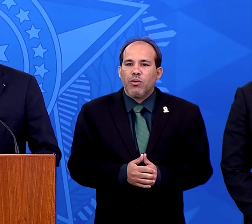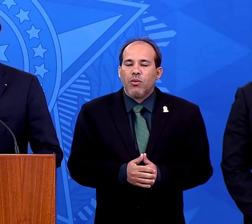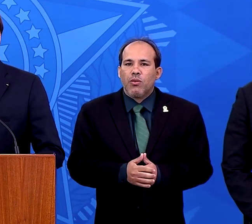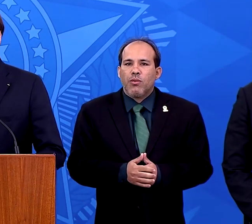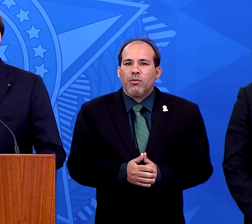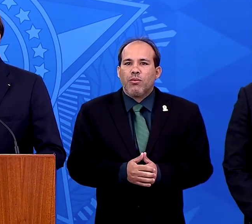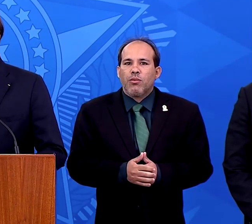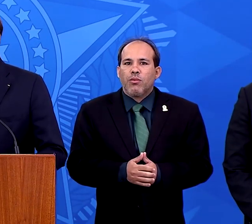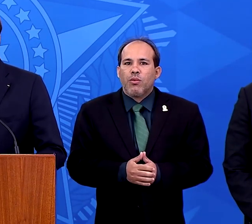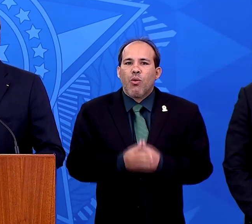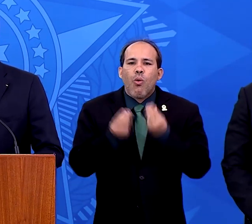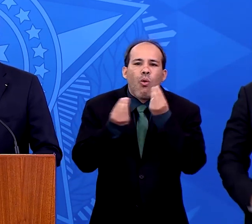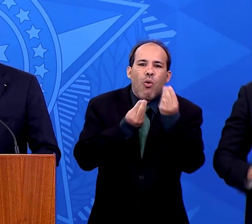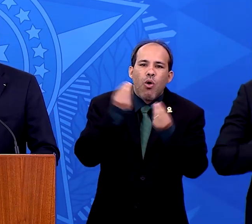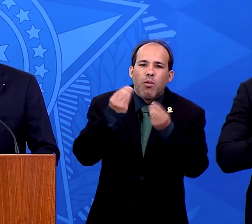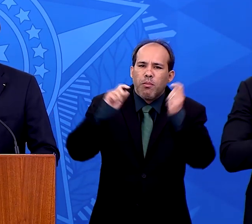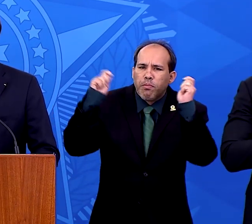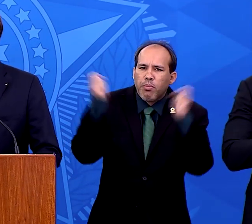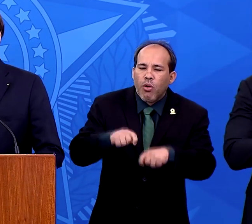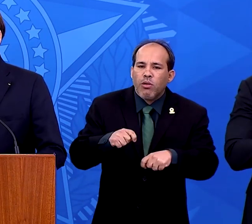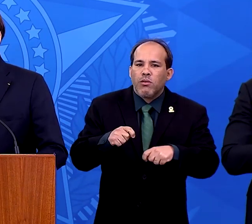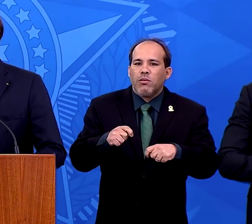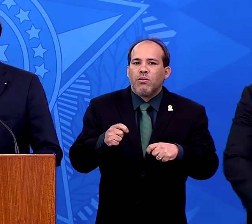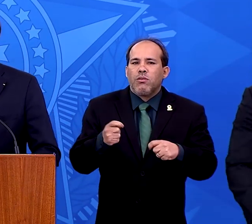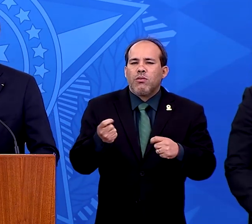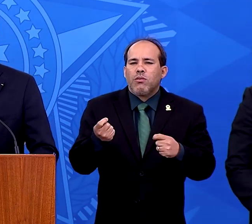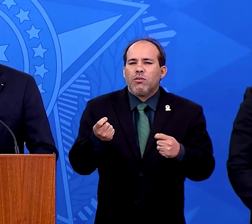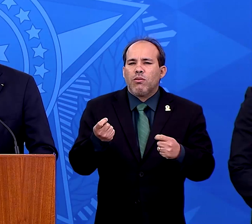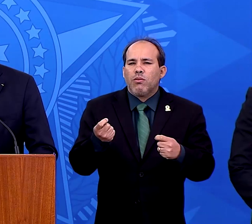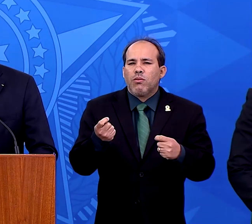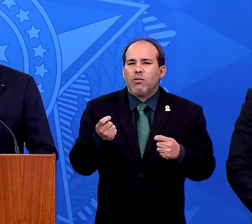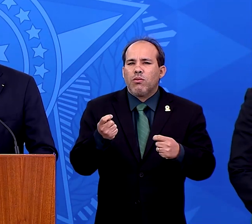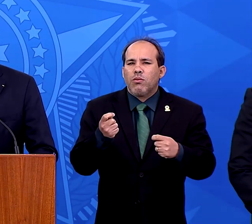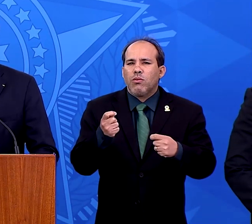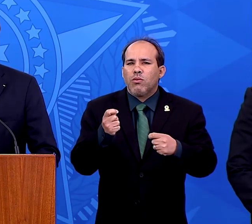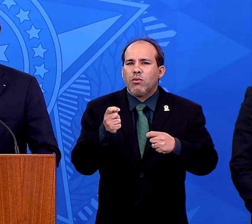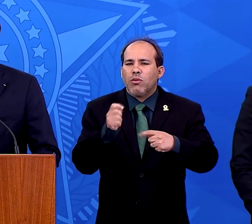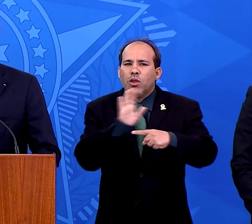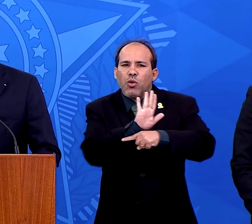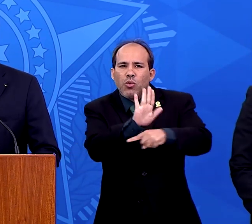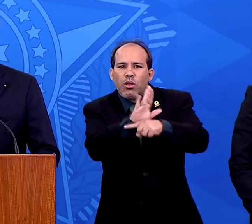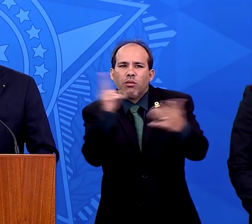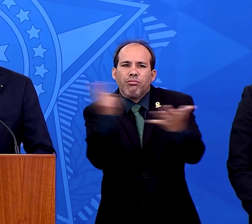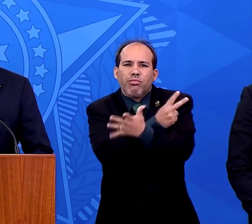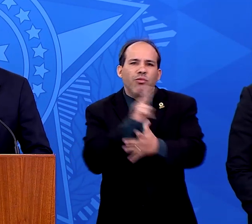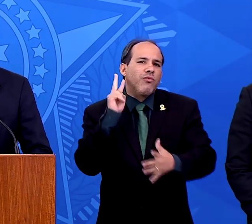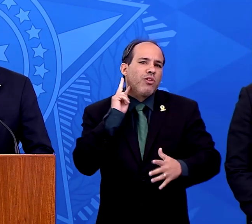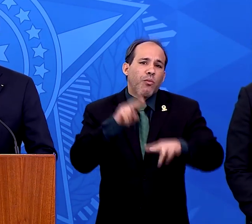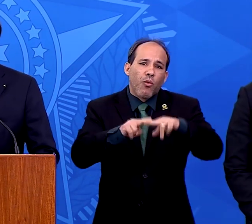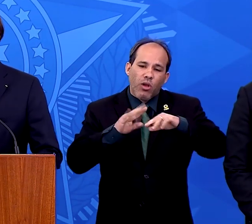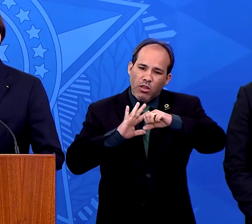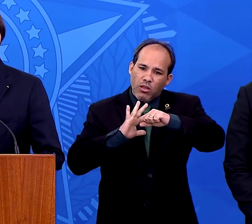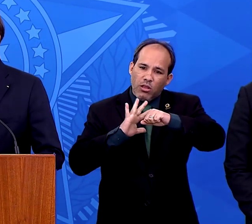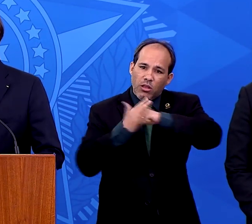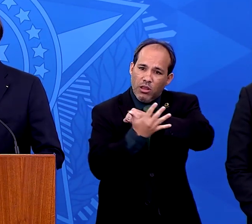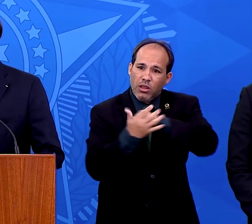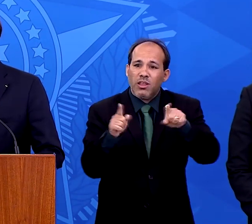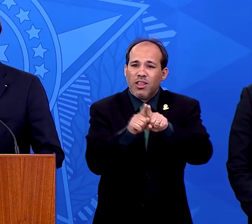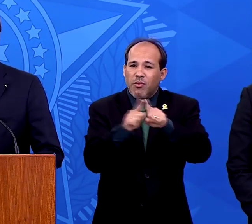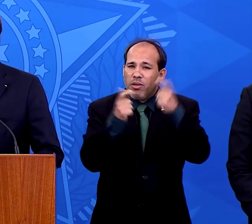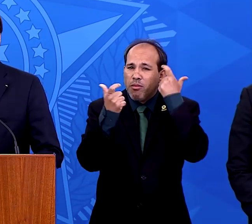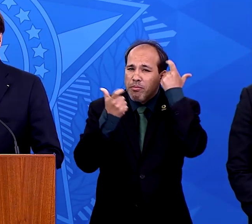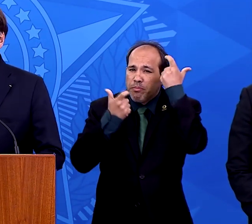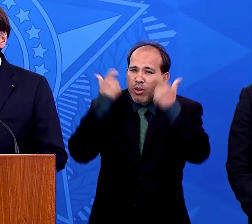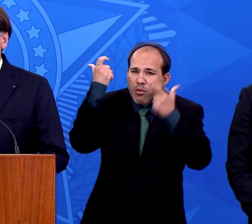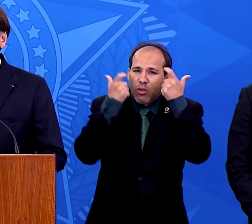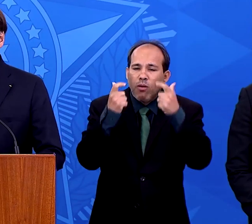que nós possamos atender as possíveis vítimas do coronavírus, também uma